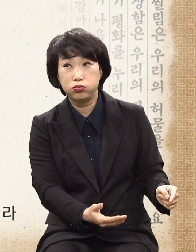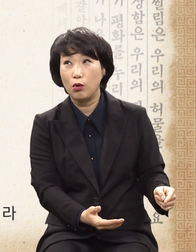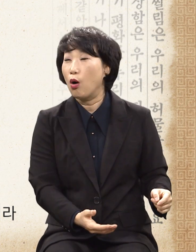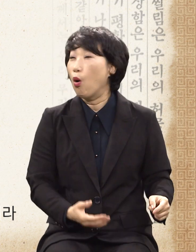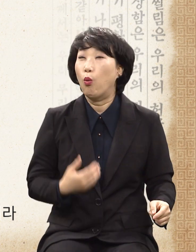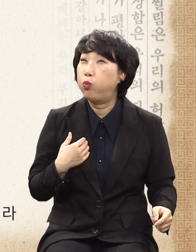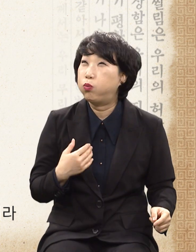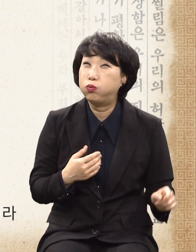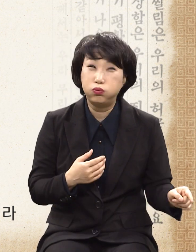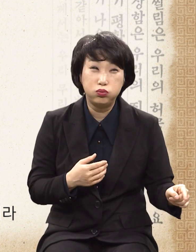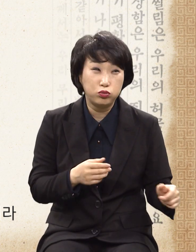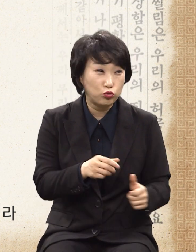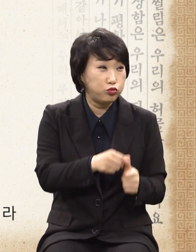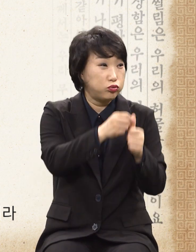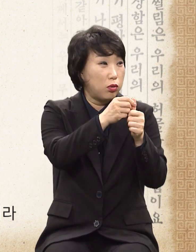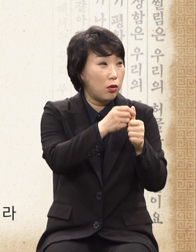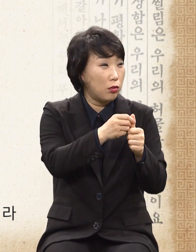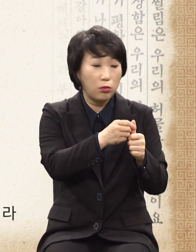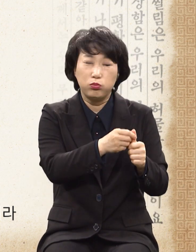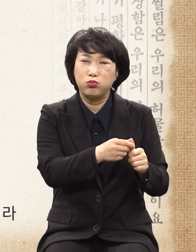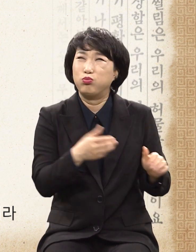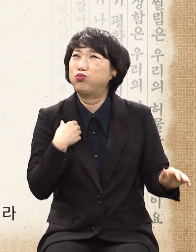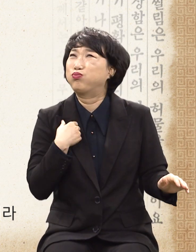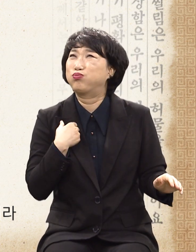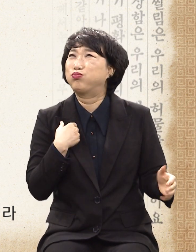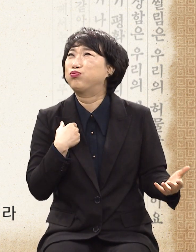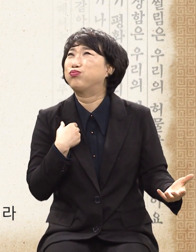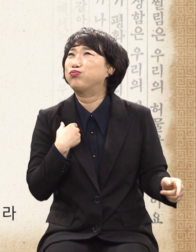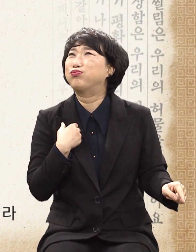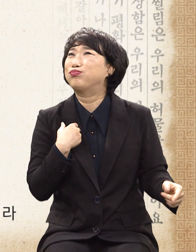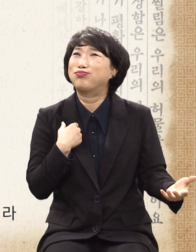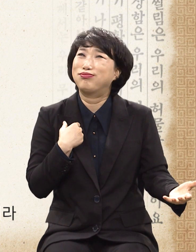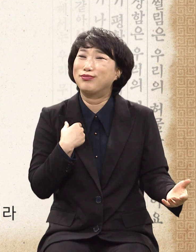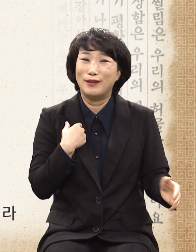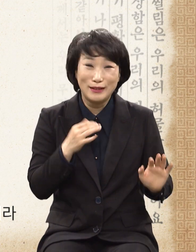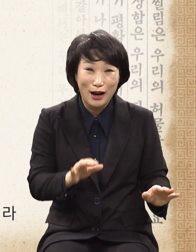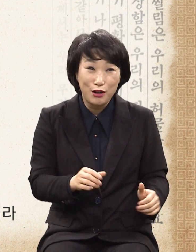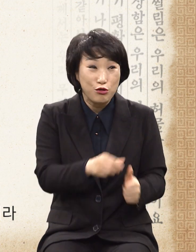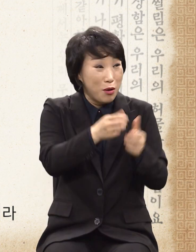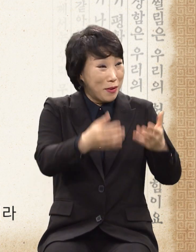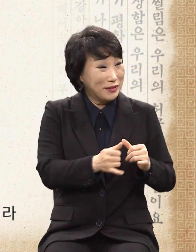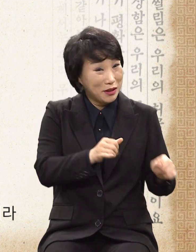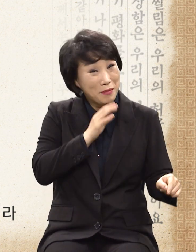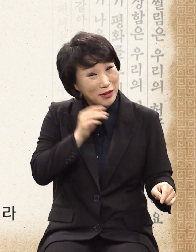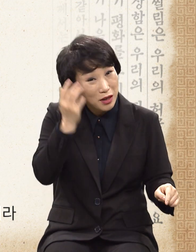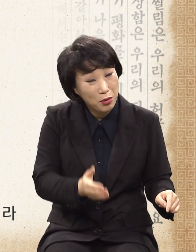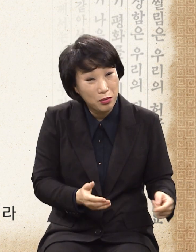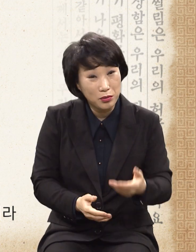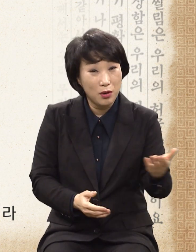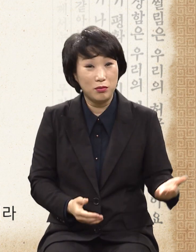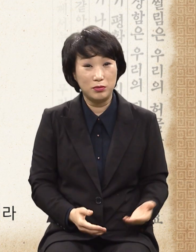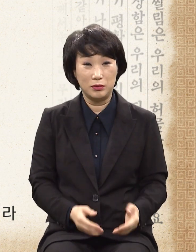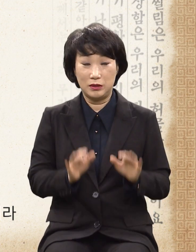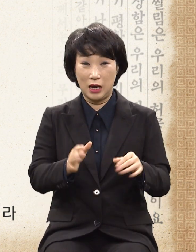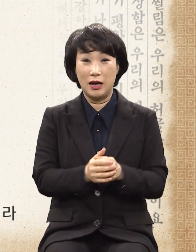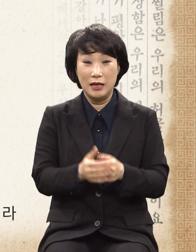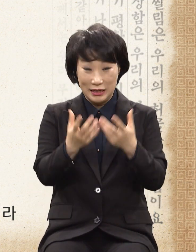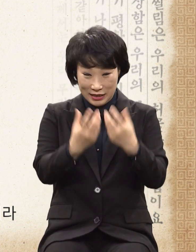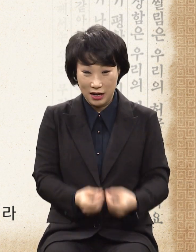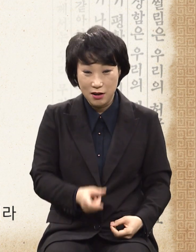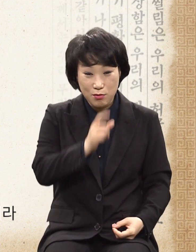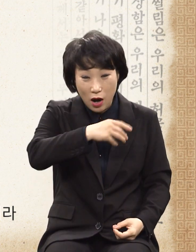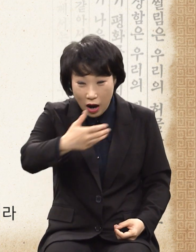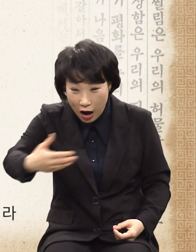저는 그 사람 구원받았다고 말할 수 없어요. 어떻게 구원받은 사람이, 여기 물에 빠진